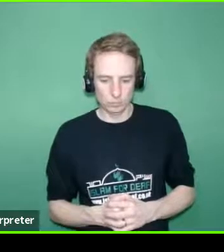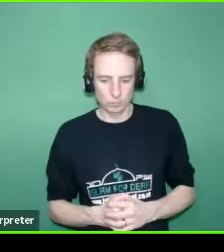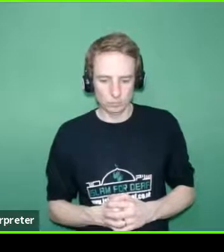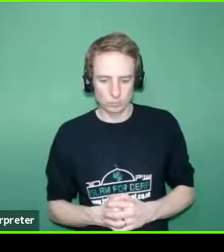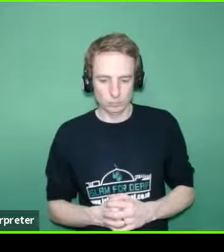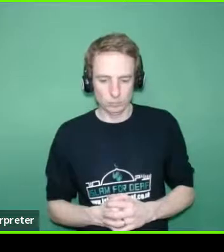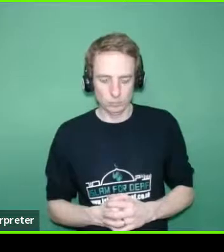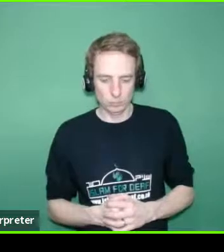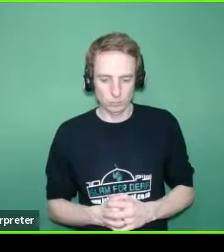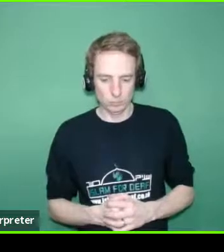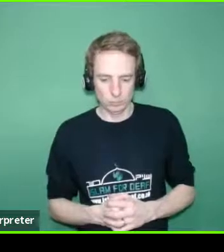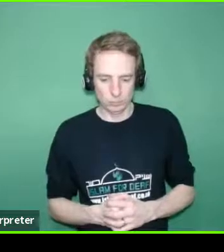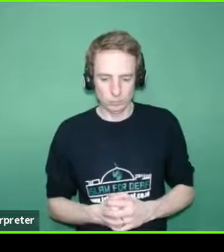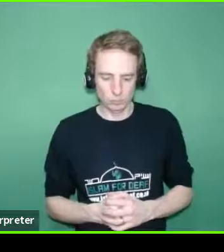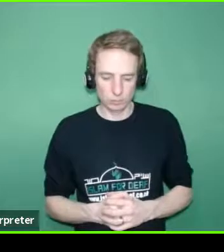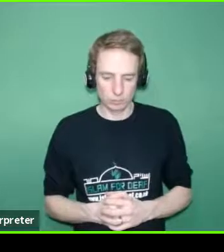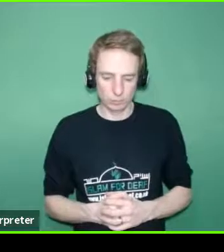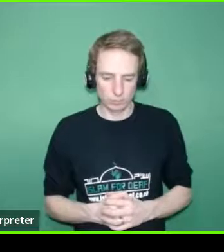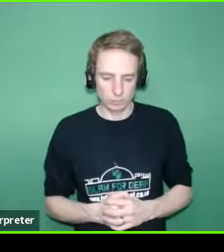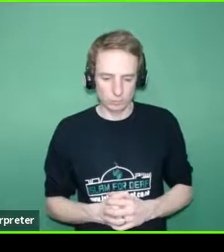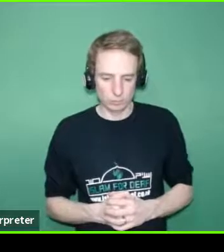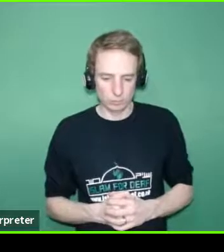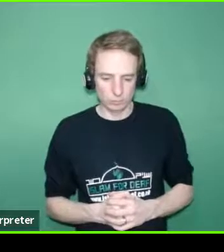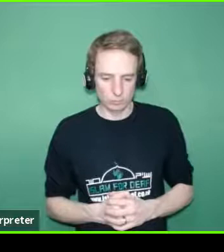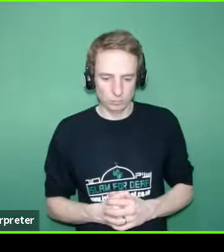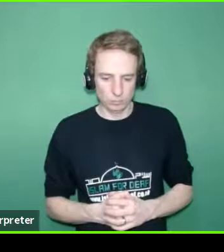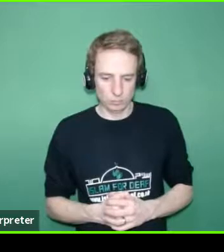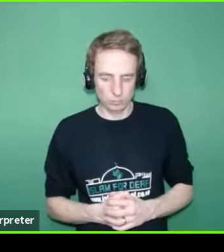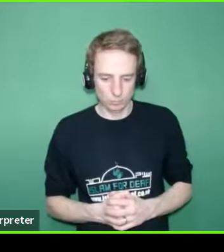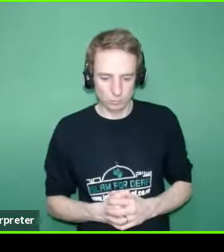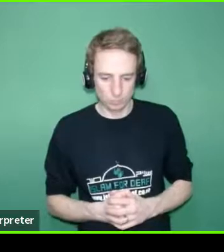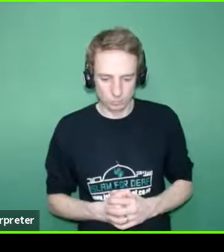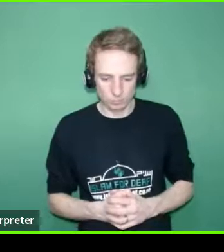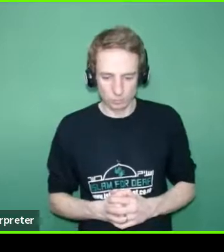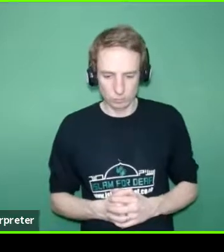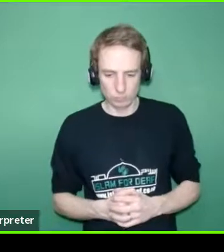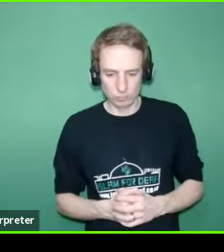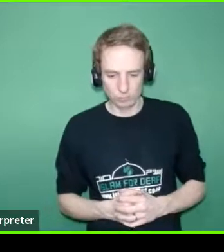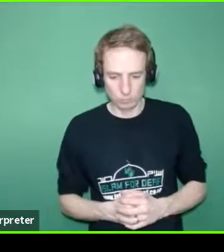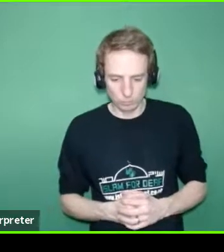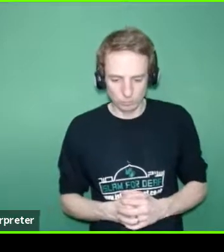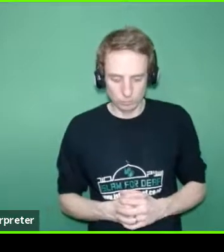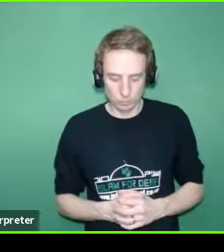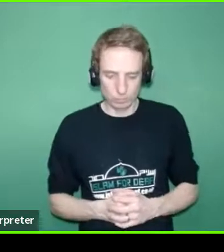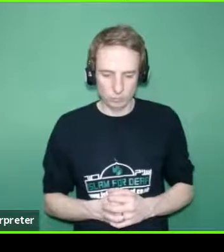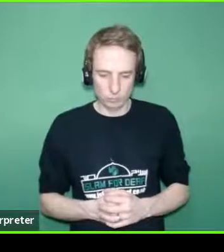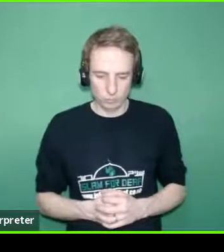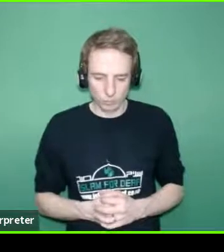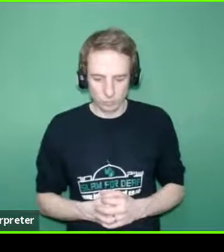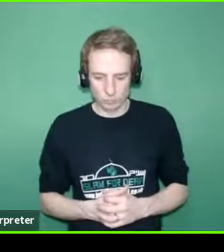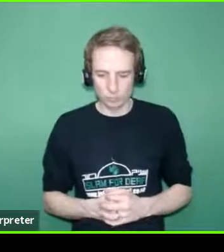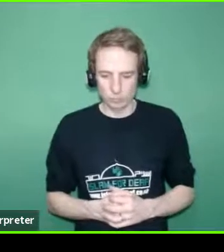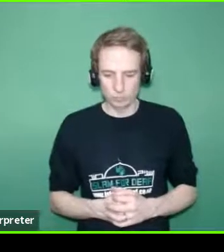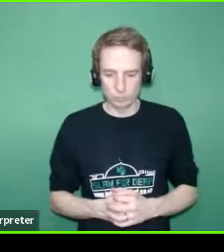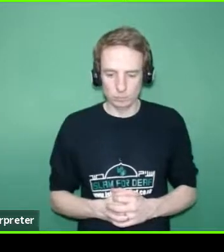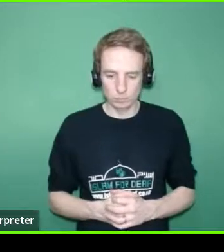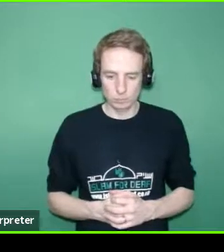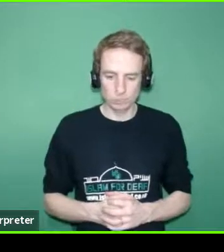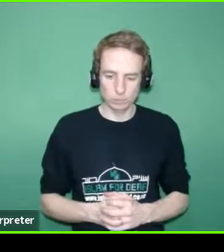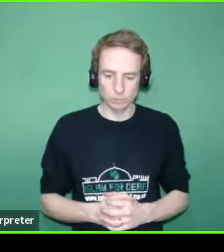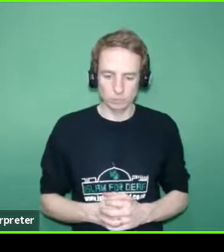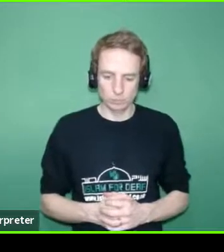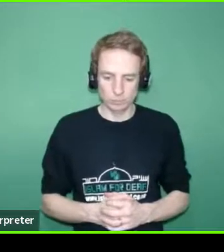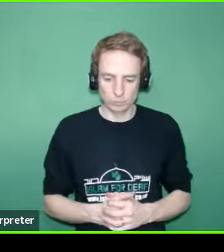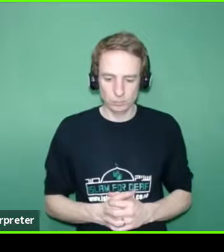لخلوف فم الصائم أطيب عند الله من ريح المسك. ومعلوم أن خلوف